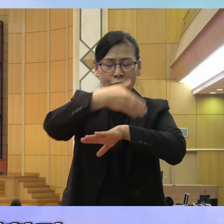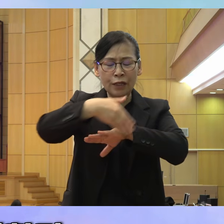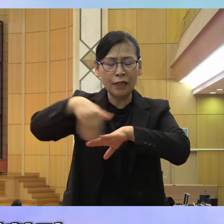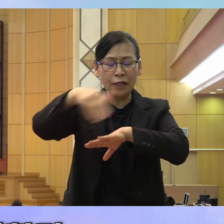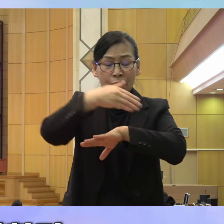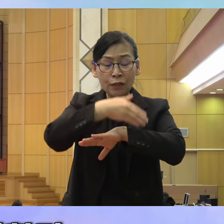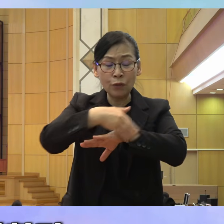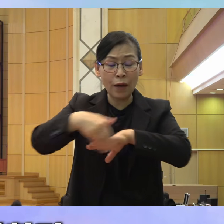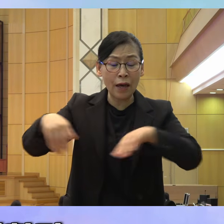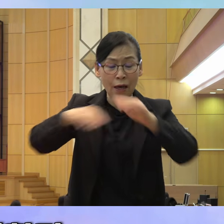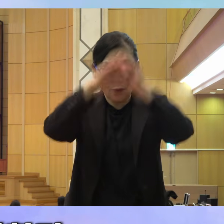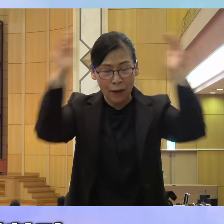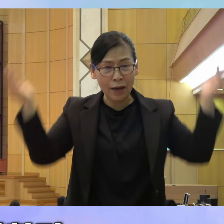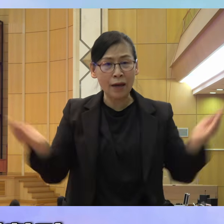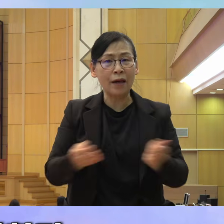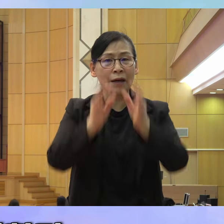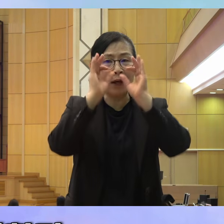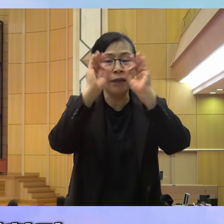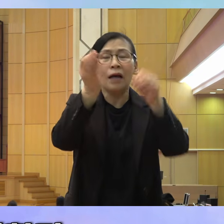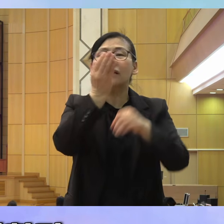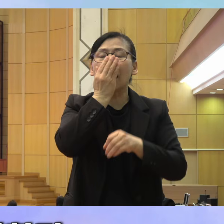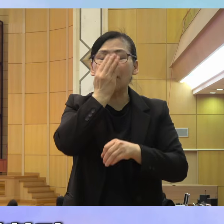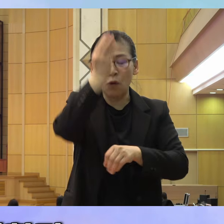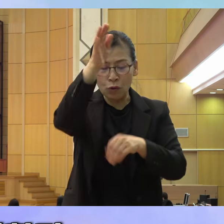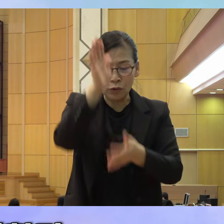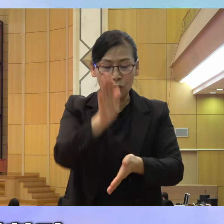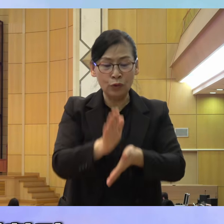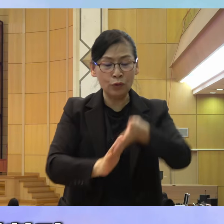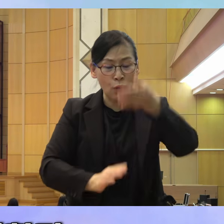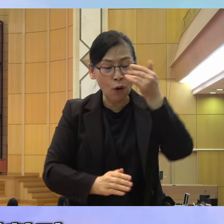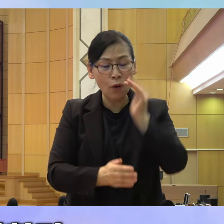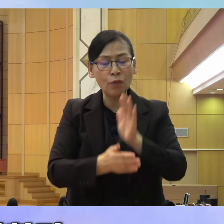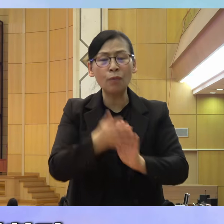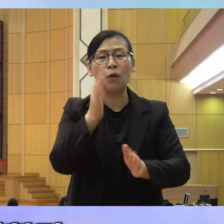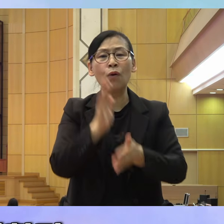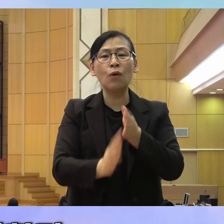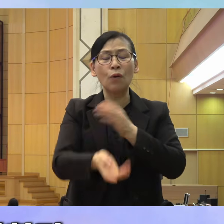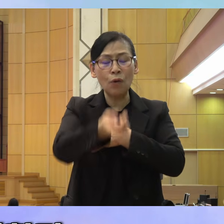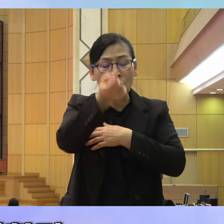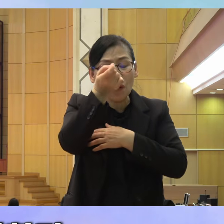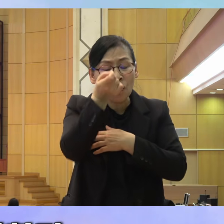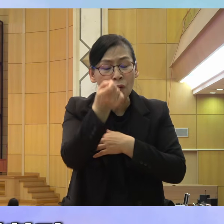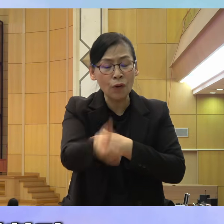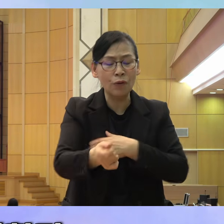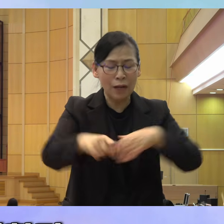크신 계획 다 볼 수도 없고